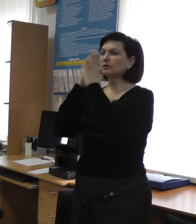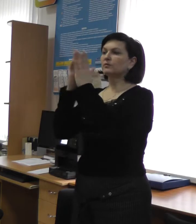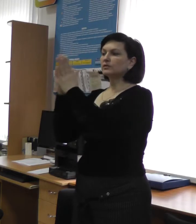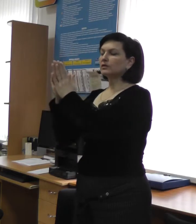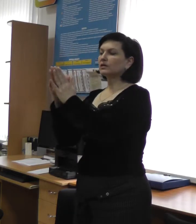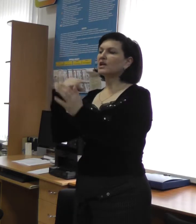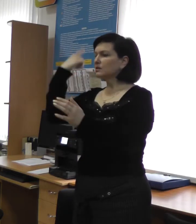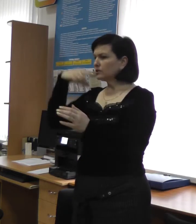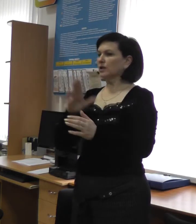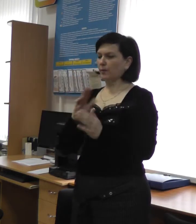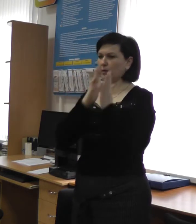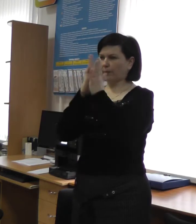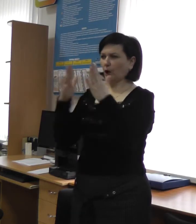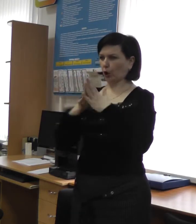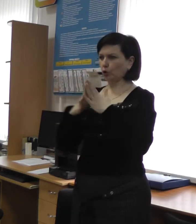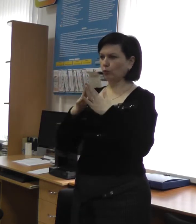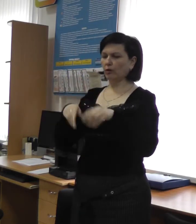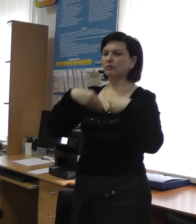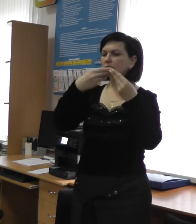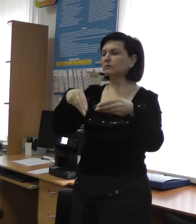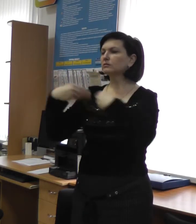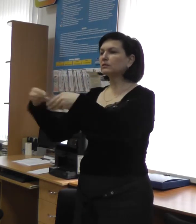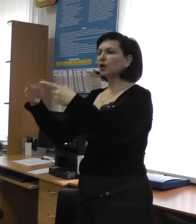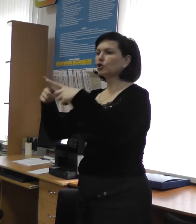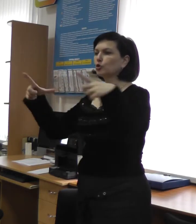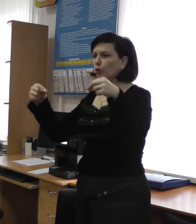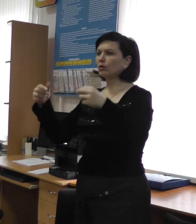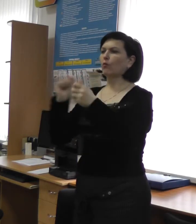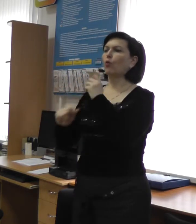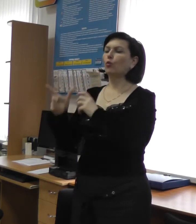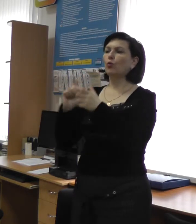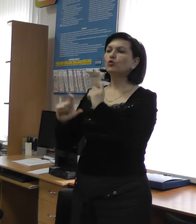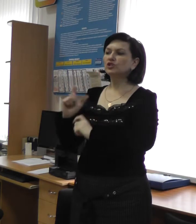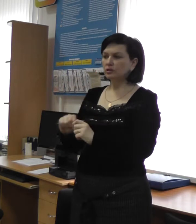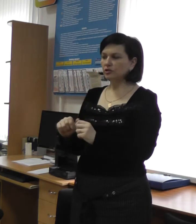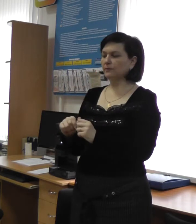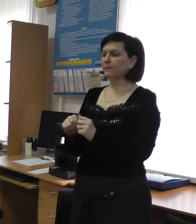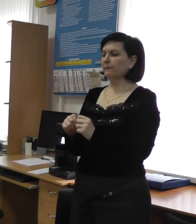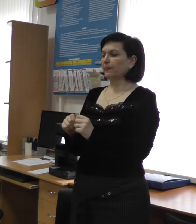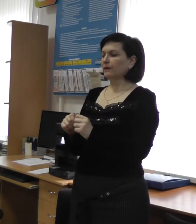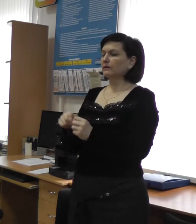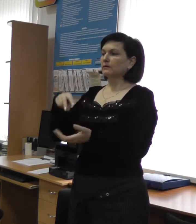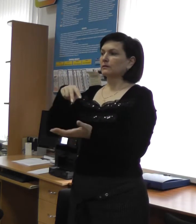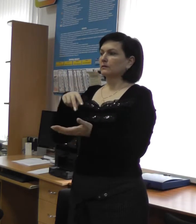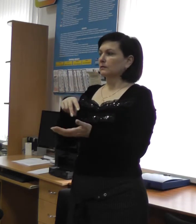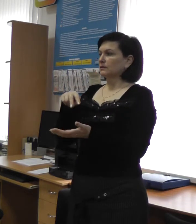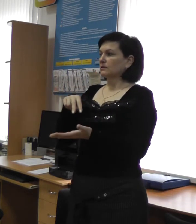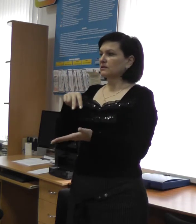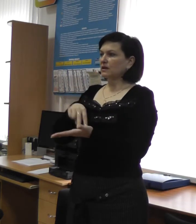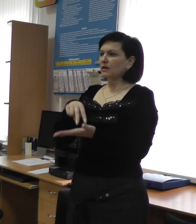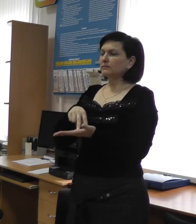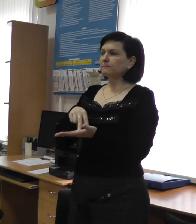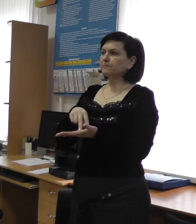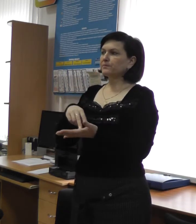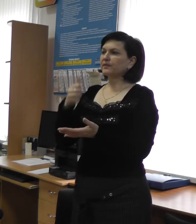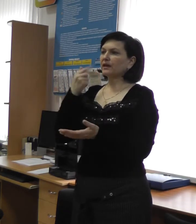более 1000 экземпляров книг приходским школам и училищам. Он стоял у истоков реформы Ставропольского